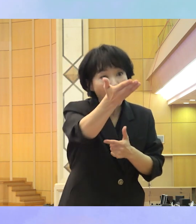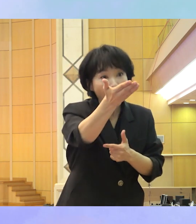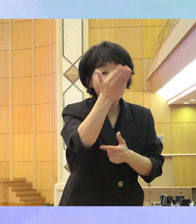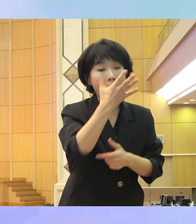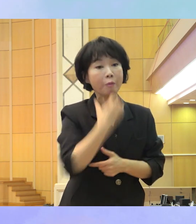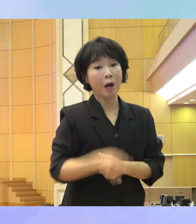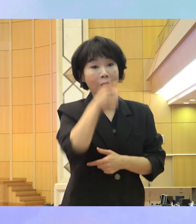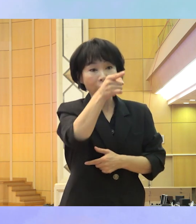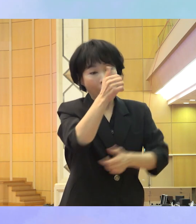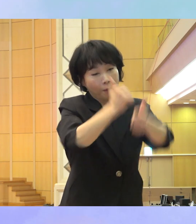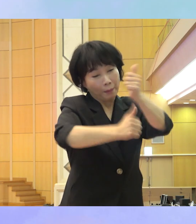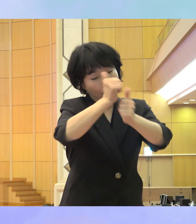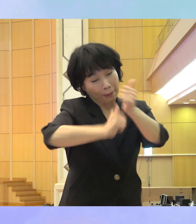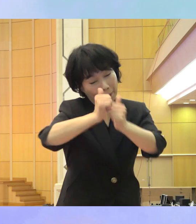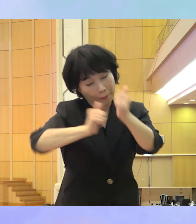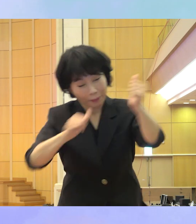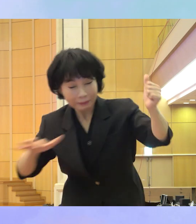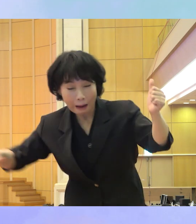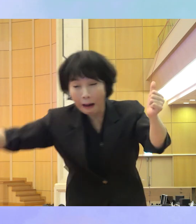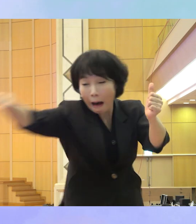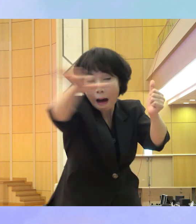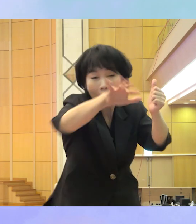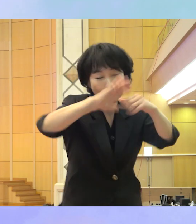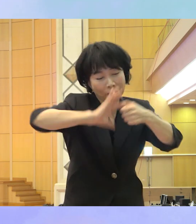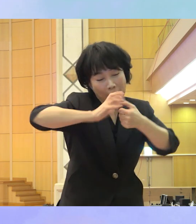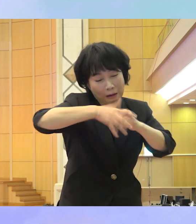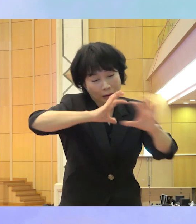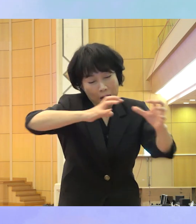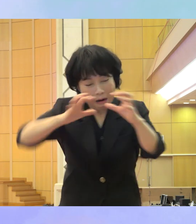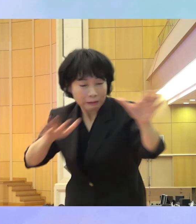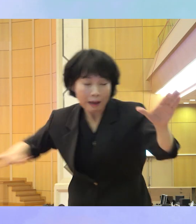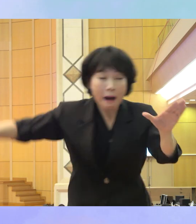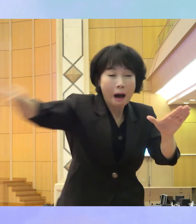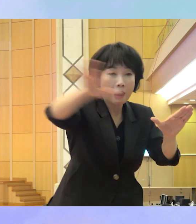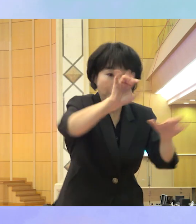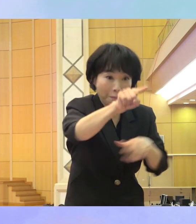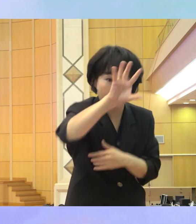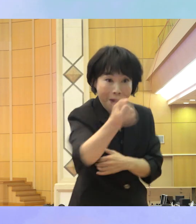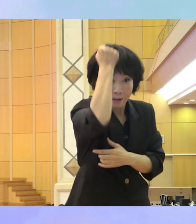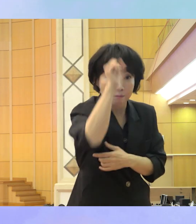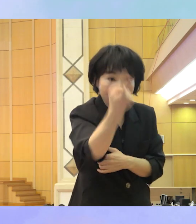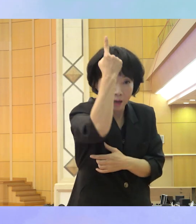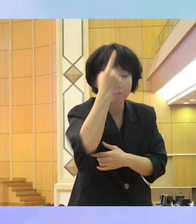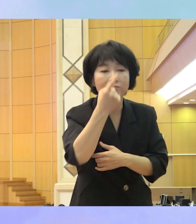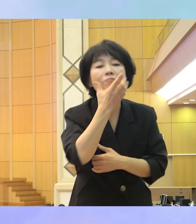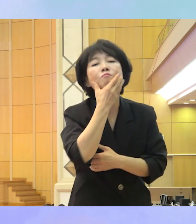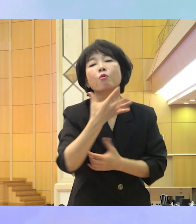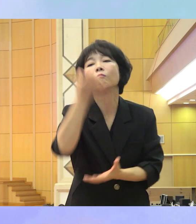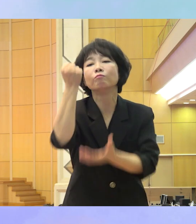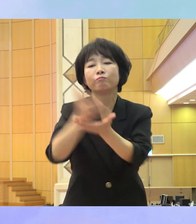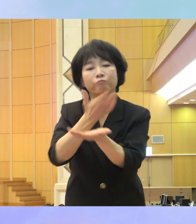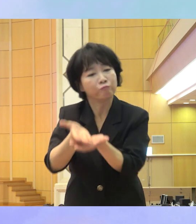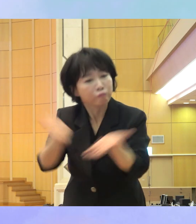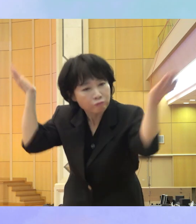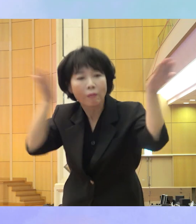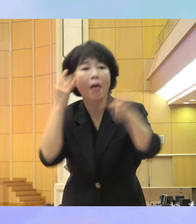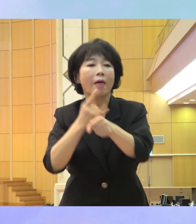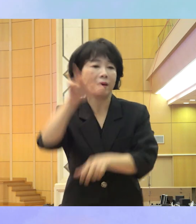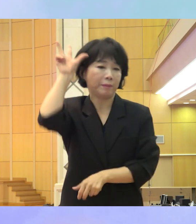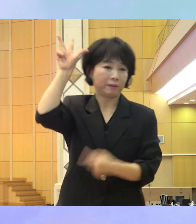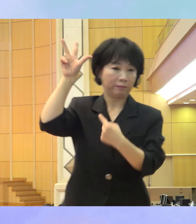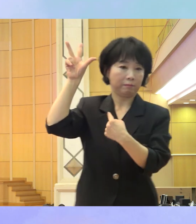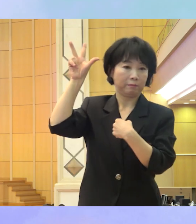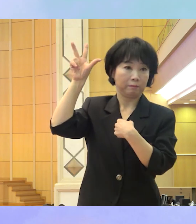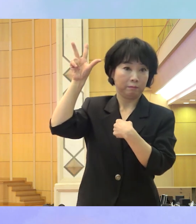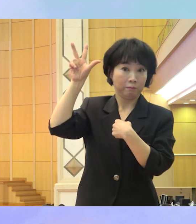너의 후손 그리고 모든 민족이 너로 말미암아 복을 받을 것이다.